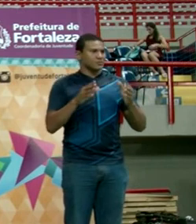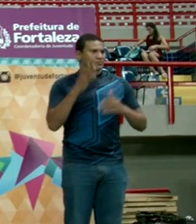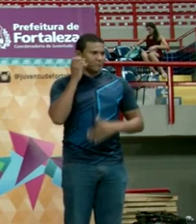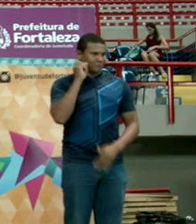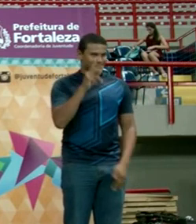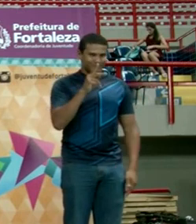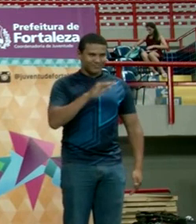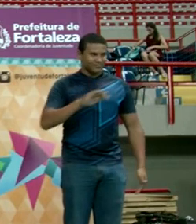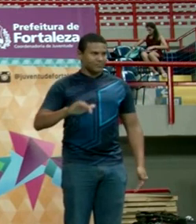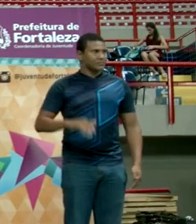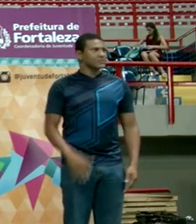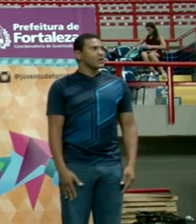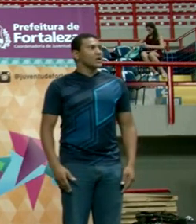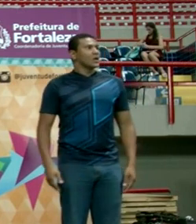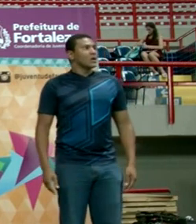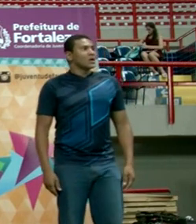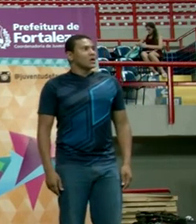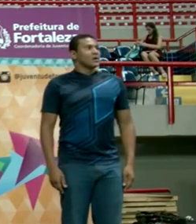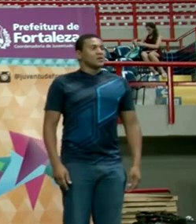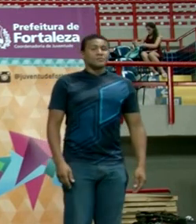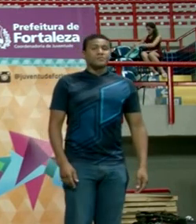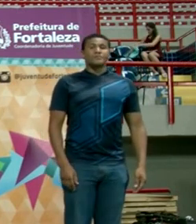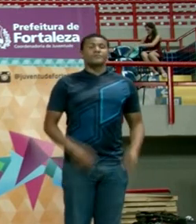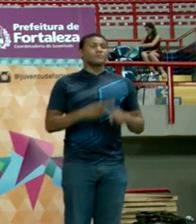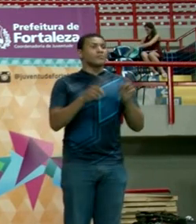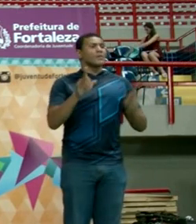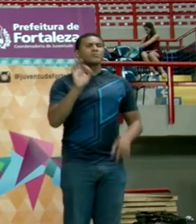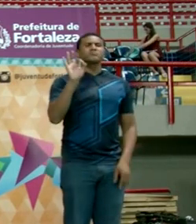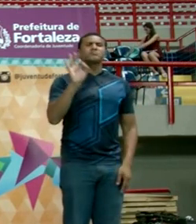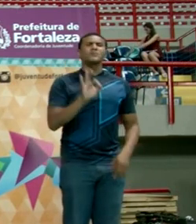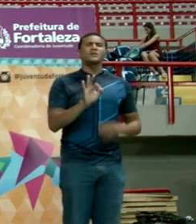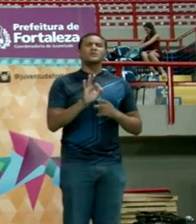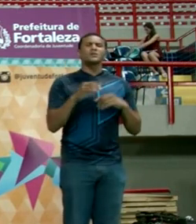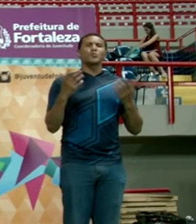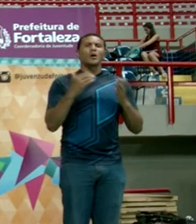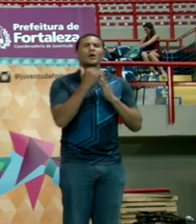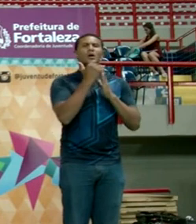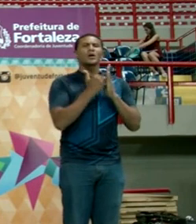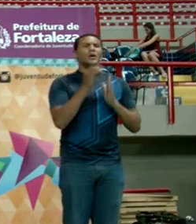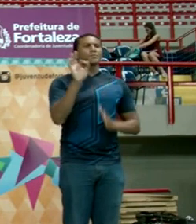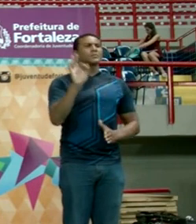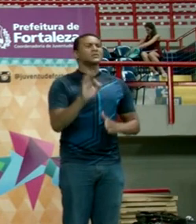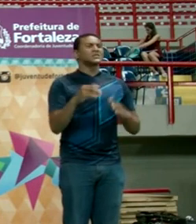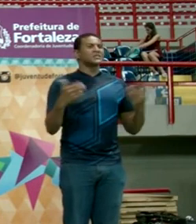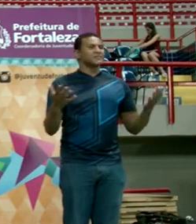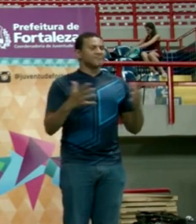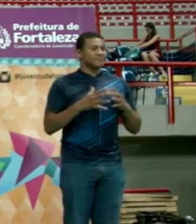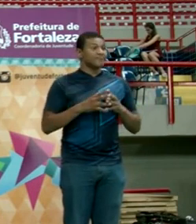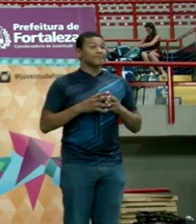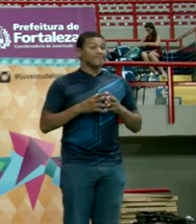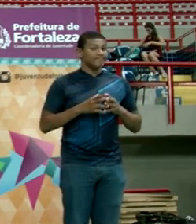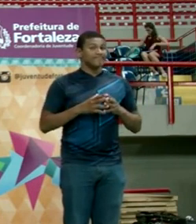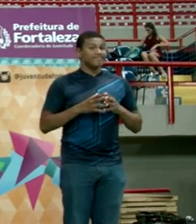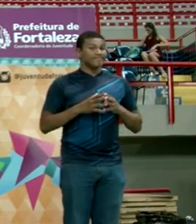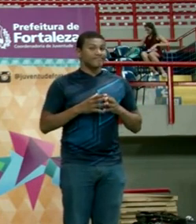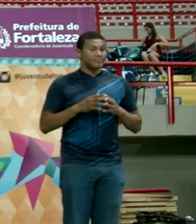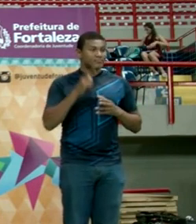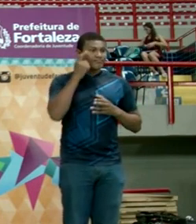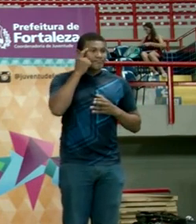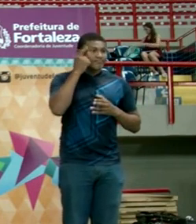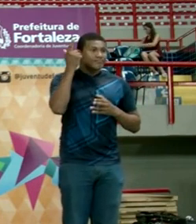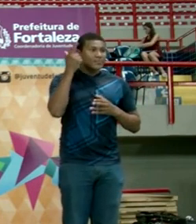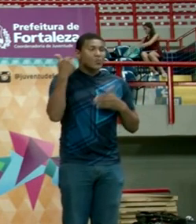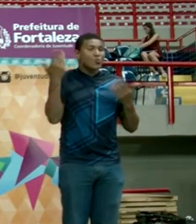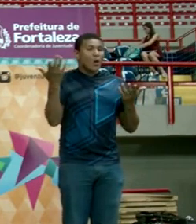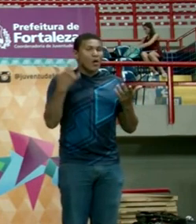Aí vem um detalhe. Quantos por cento foi essa redução? Essa é que é a questão. É isso que ele